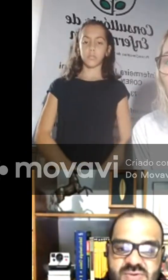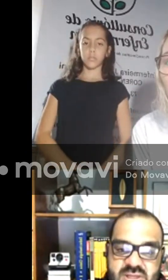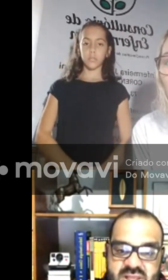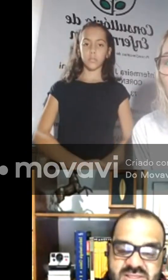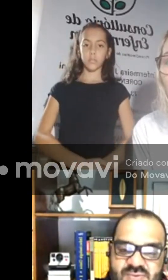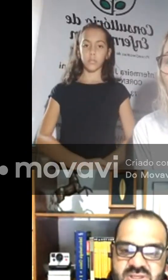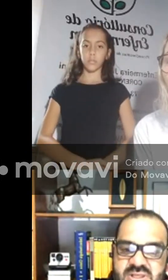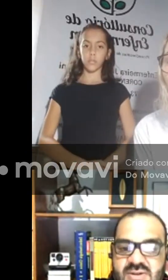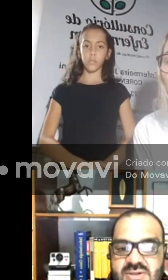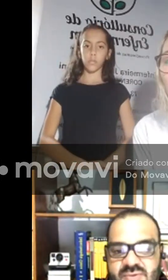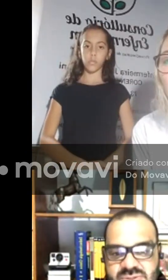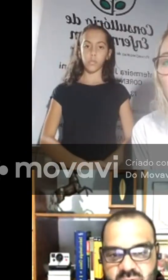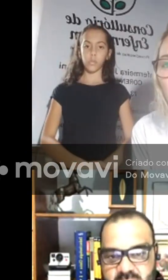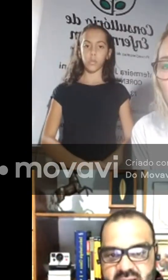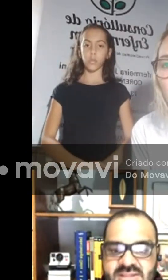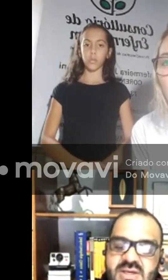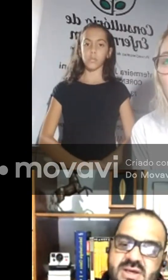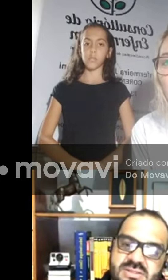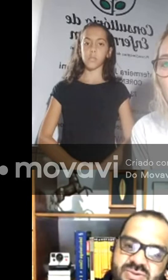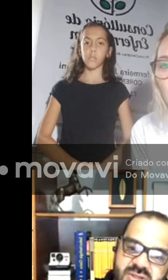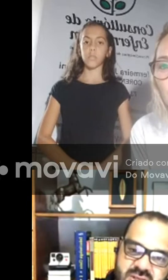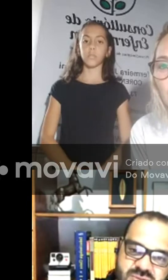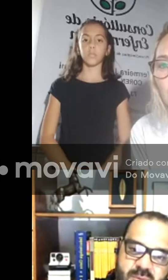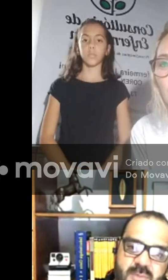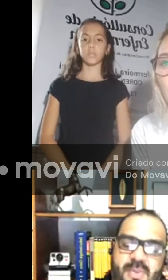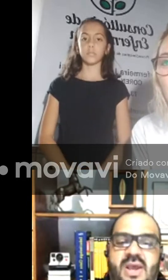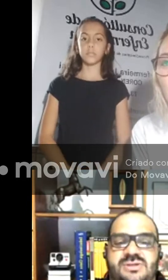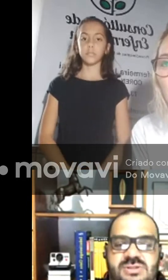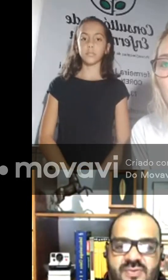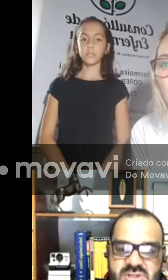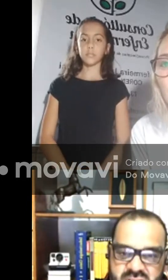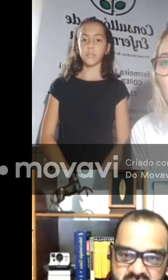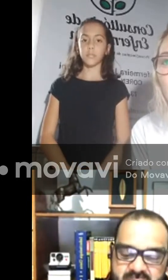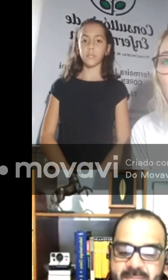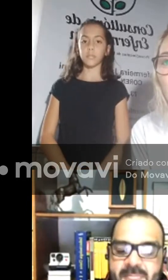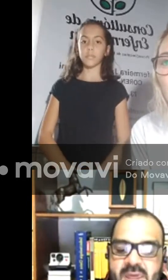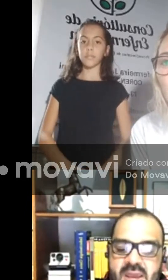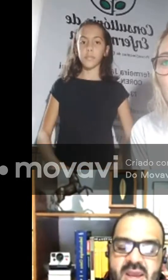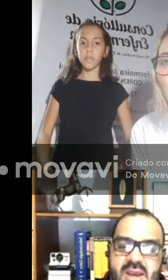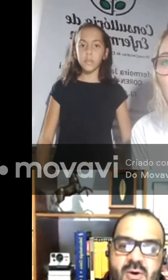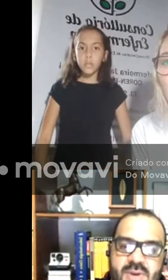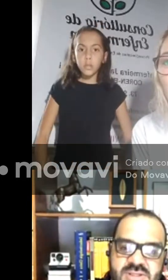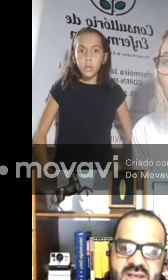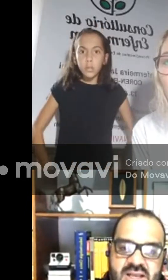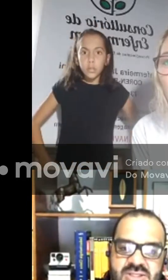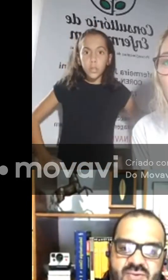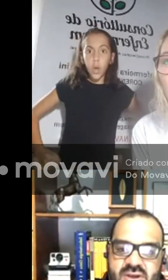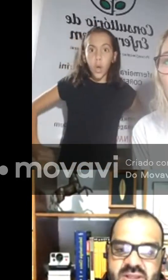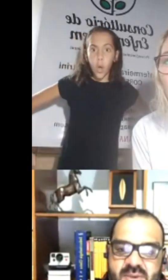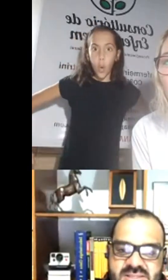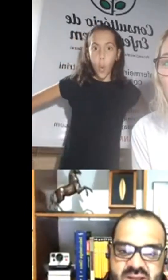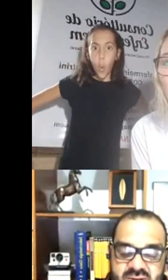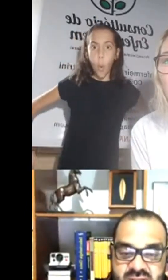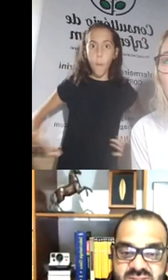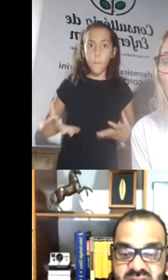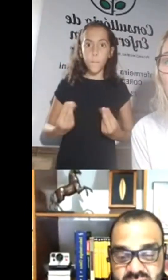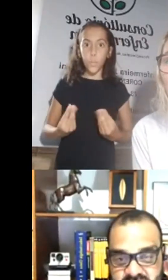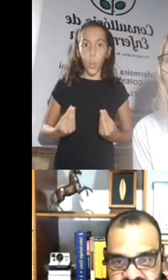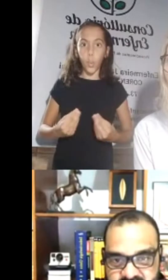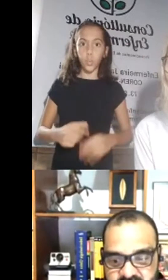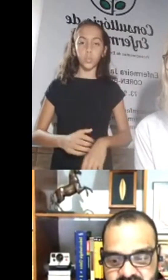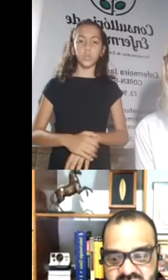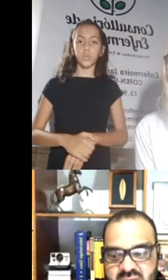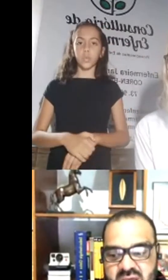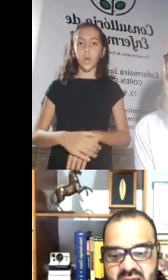porcentagem você está, se você está em níveis normais, se você tem sobrepeso, se você tem obesidade, então vai estar baseado nisso. Dentro